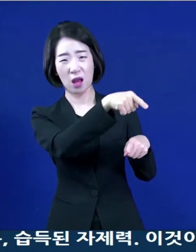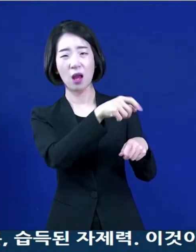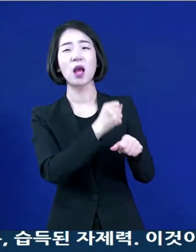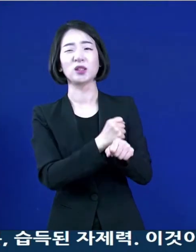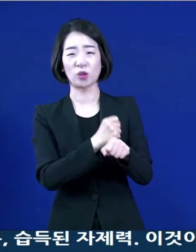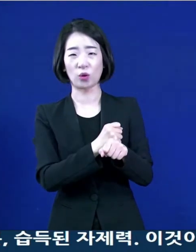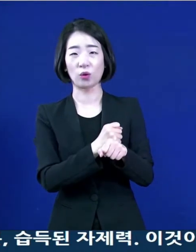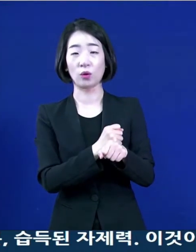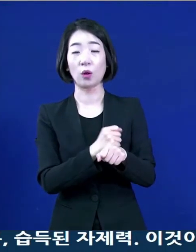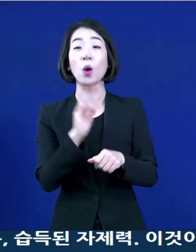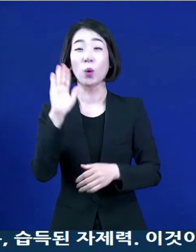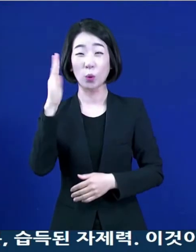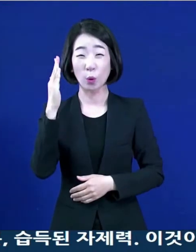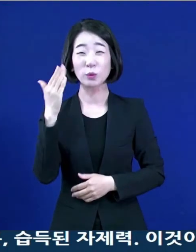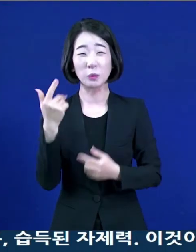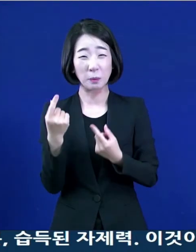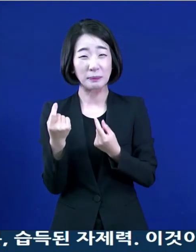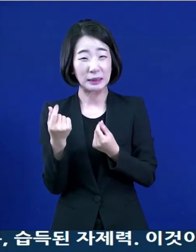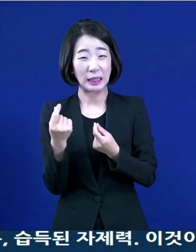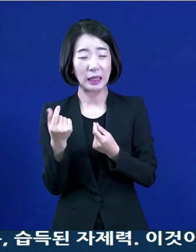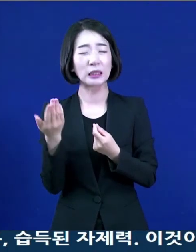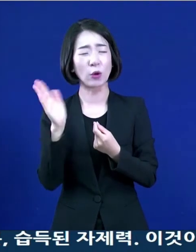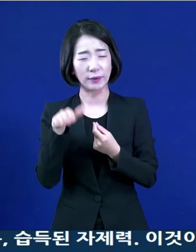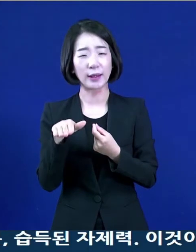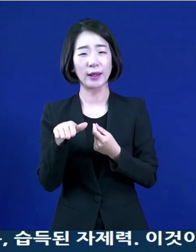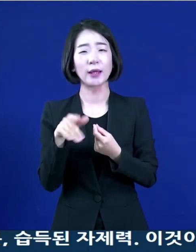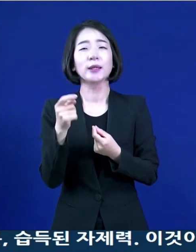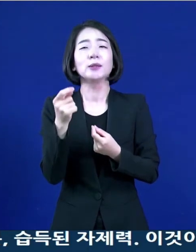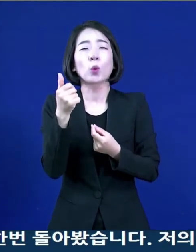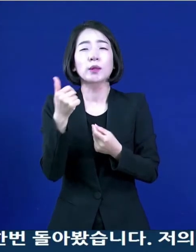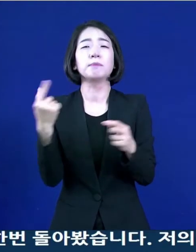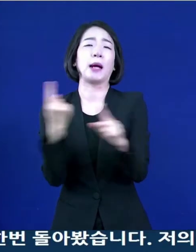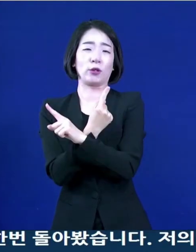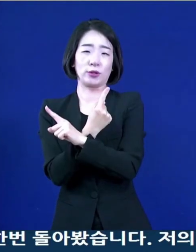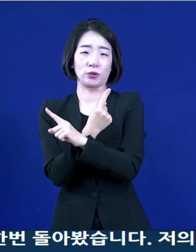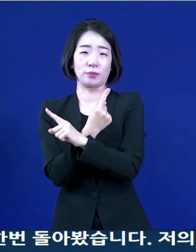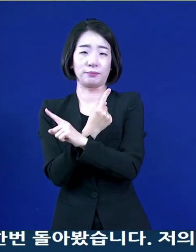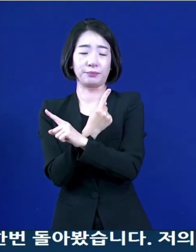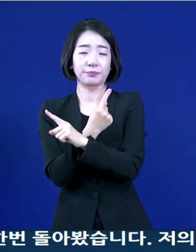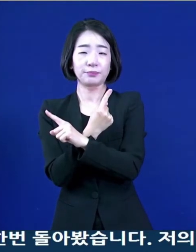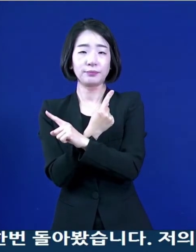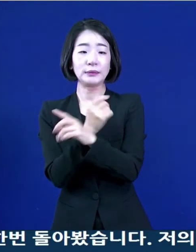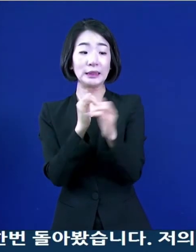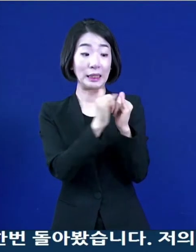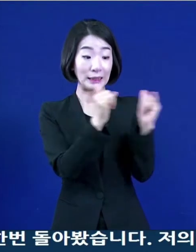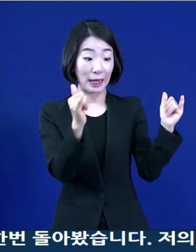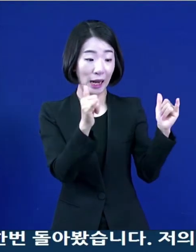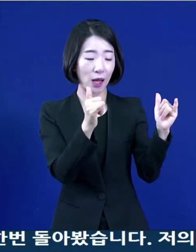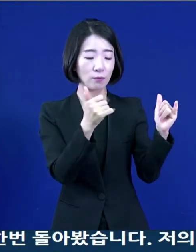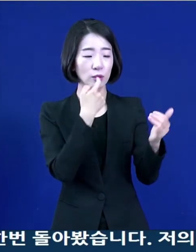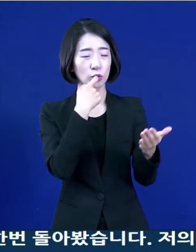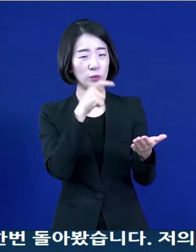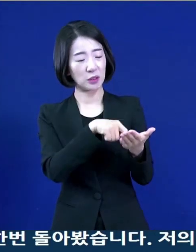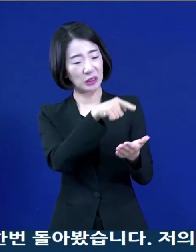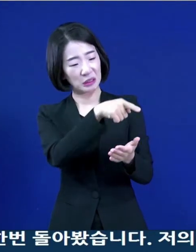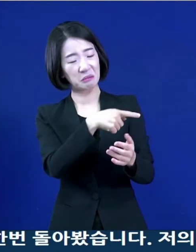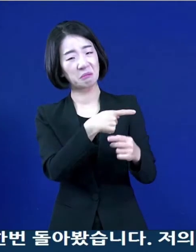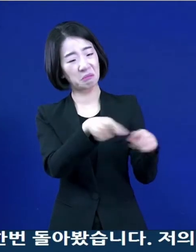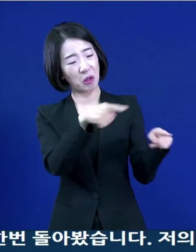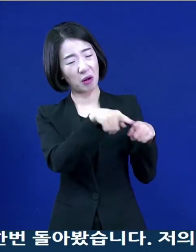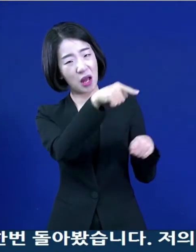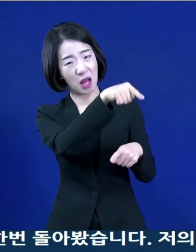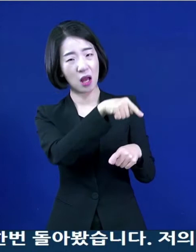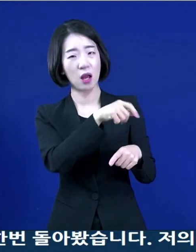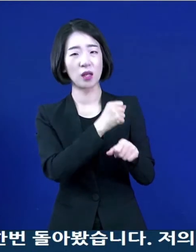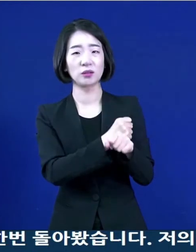다 없어진 건 아닌데 좀 나아진 것 같습니다. 사람을 참 쉽게 판단했던